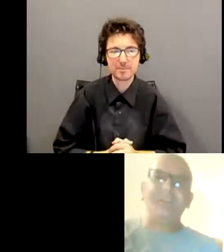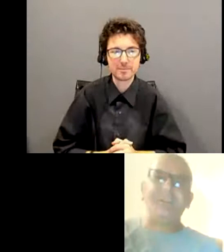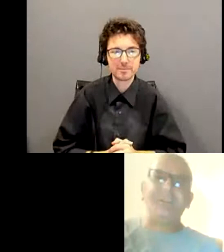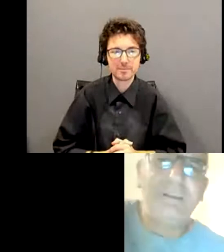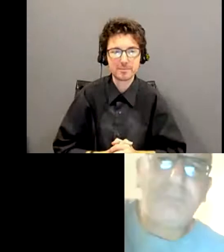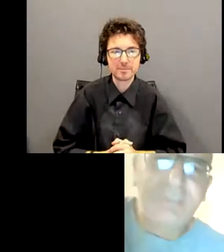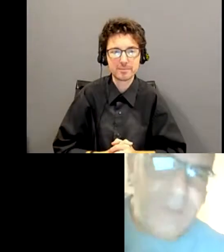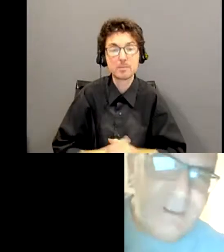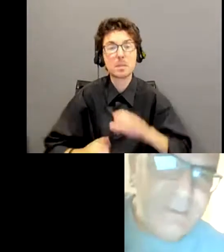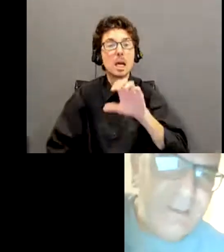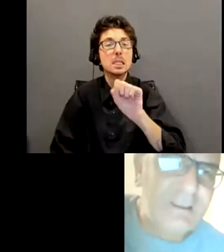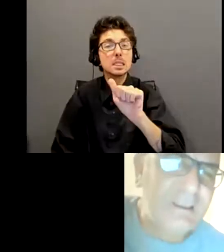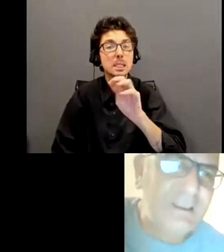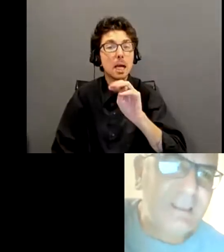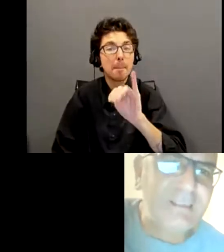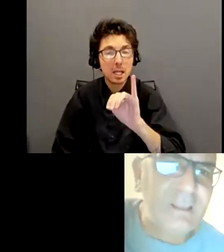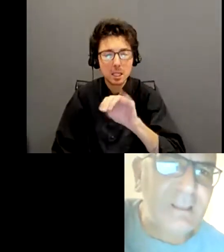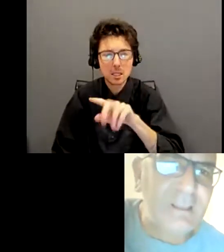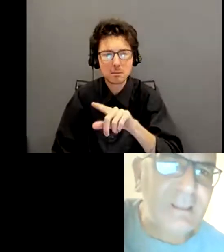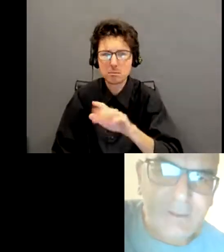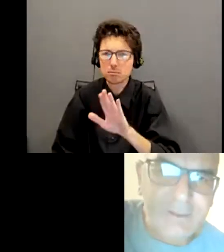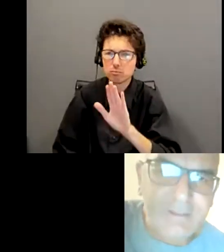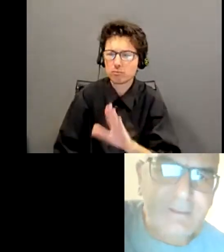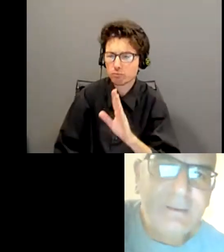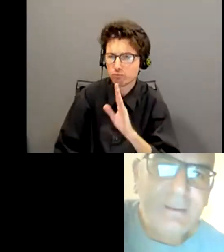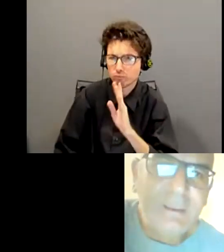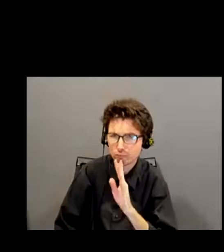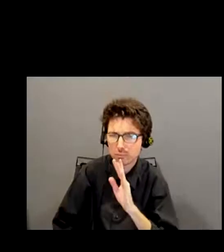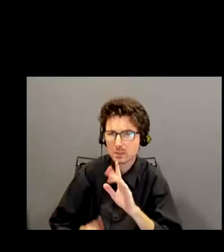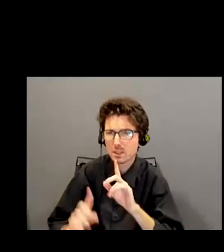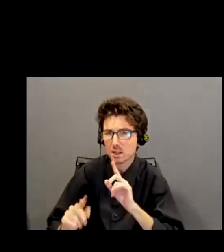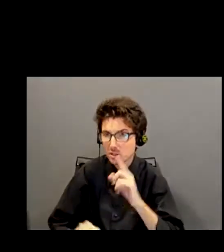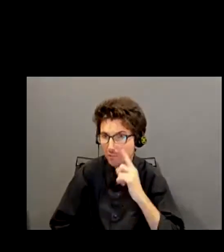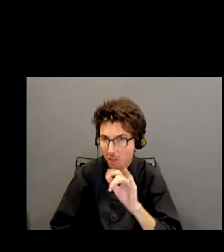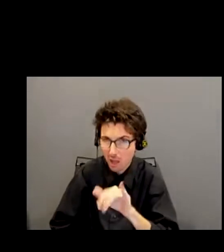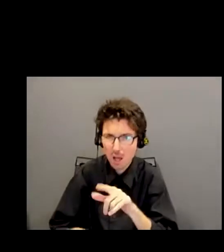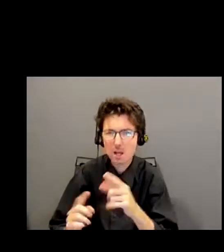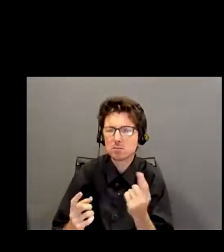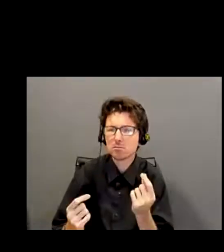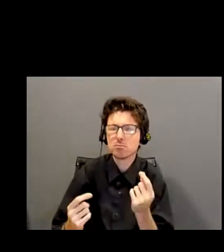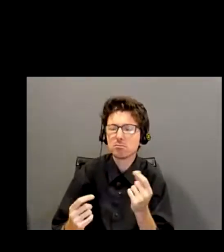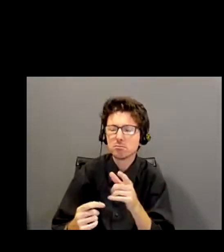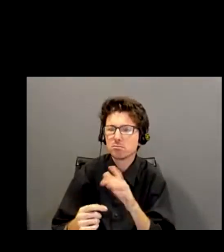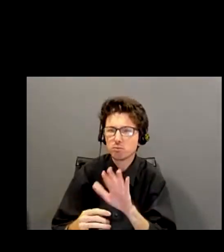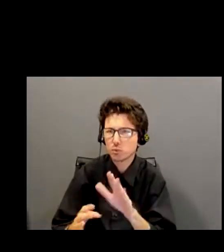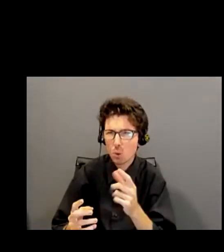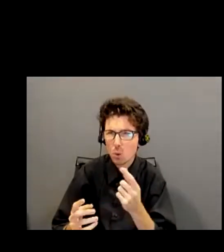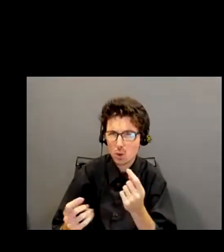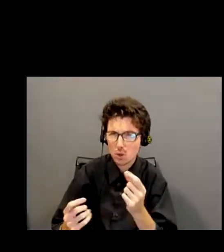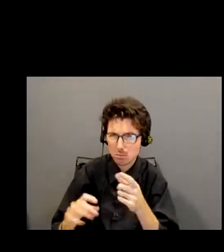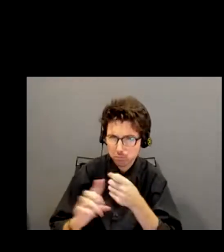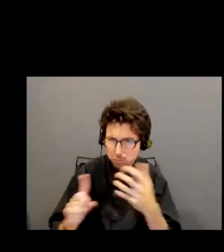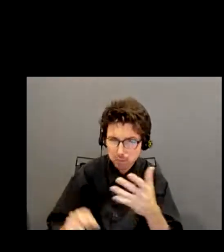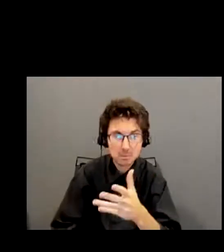في المستقبل لسنة 2040 أنا الصراحة